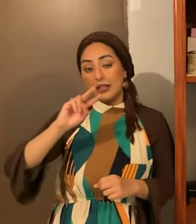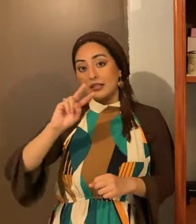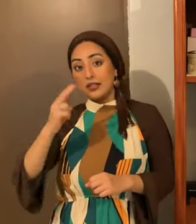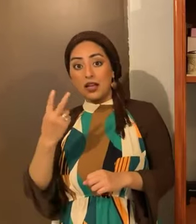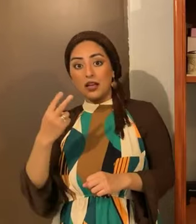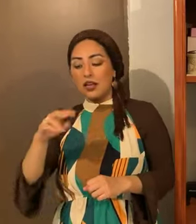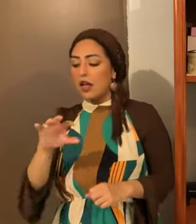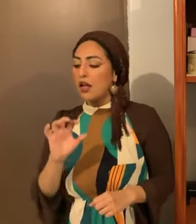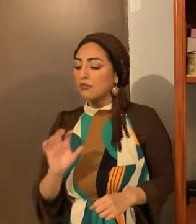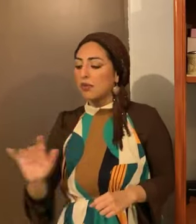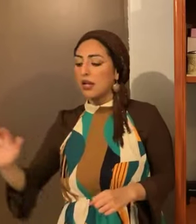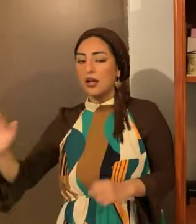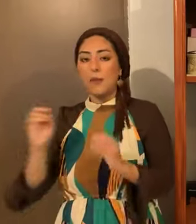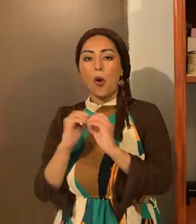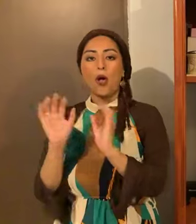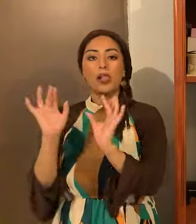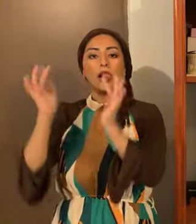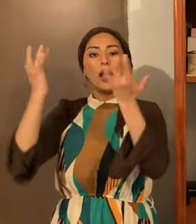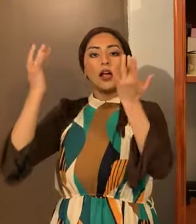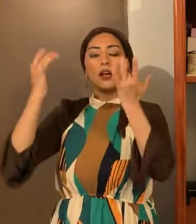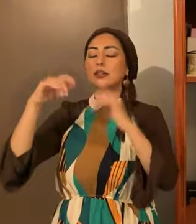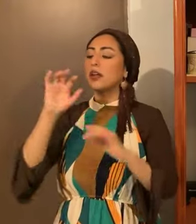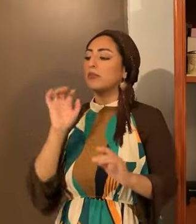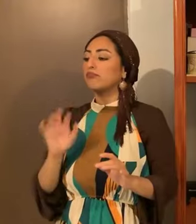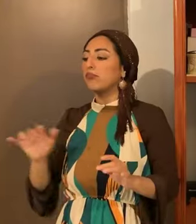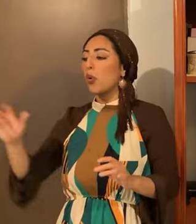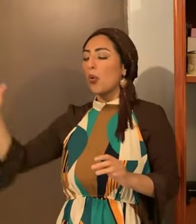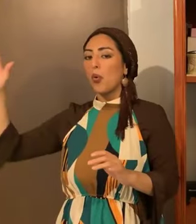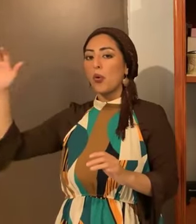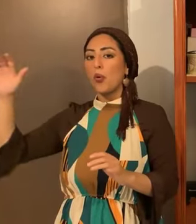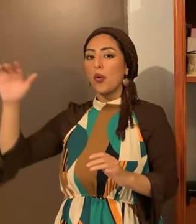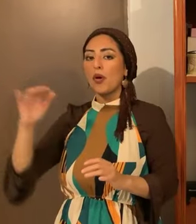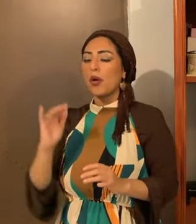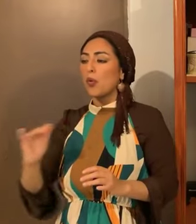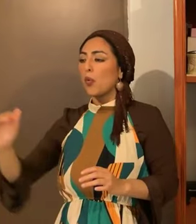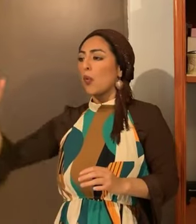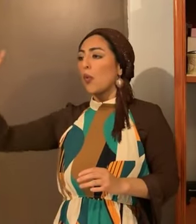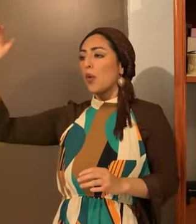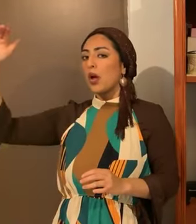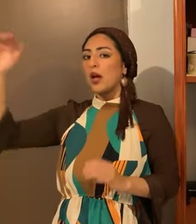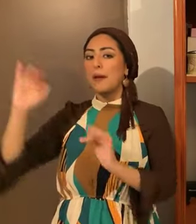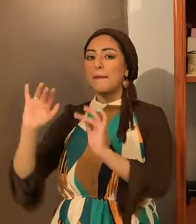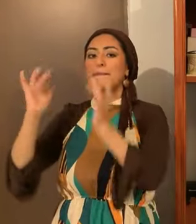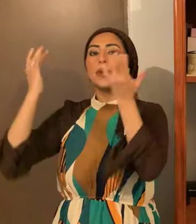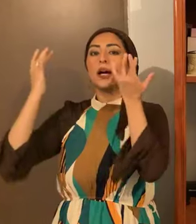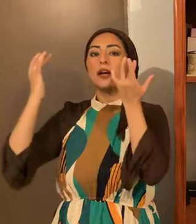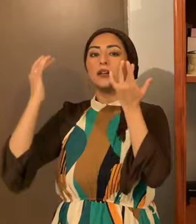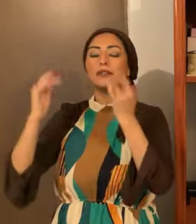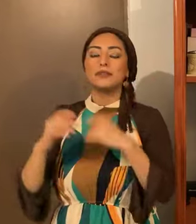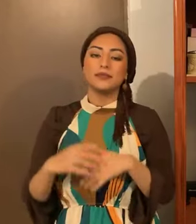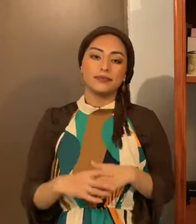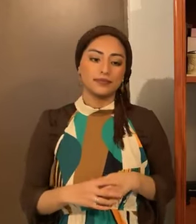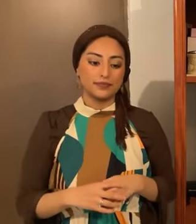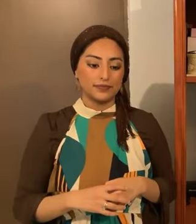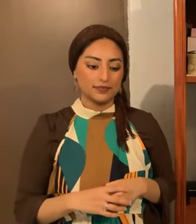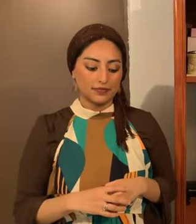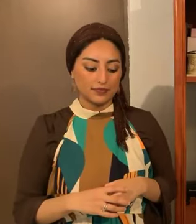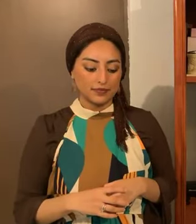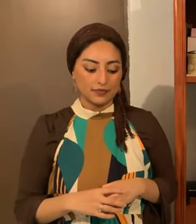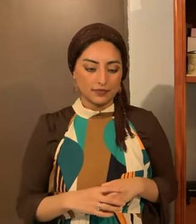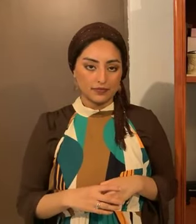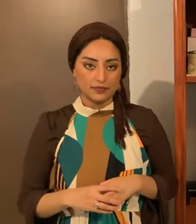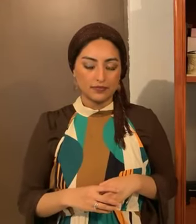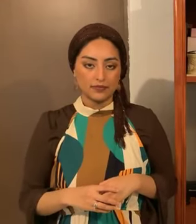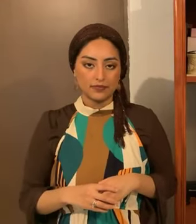a lo mejor de cierta nostalgia, pero no de tristeza, sino